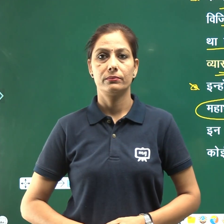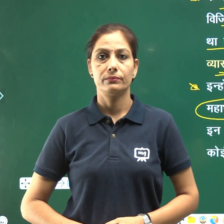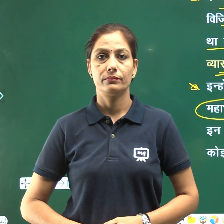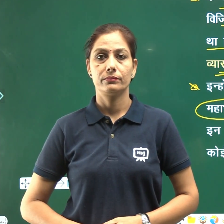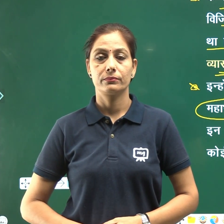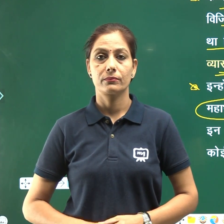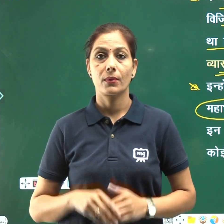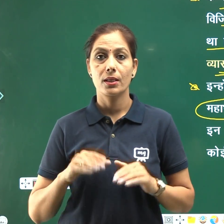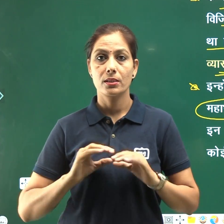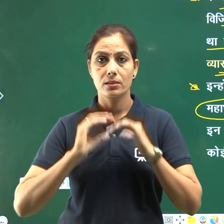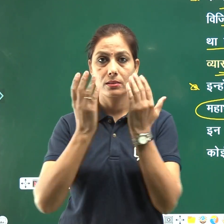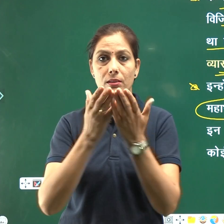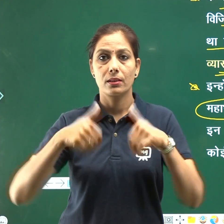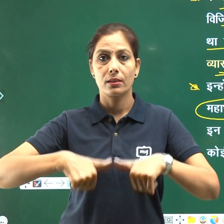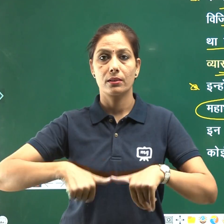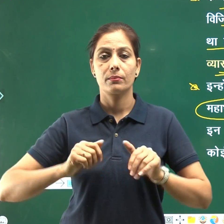इस धरती पर